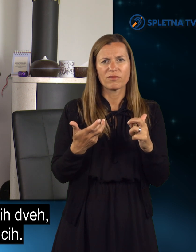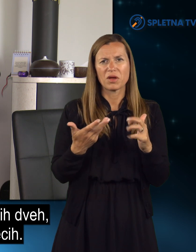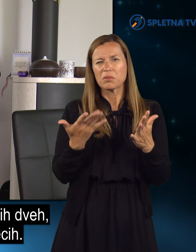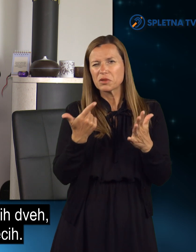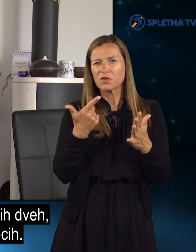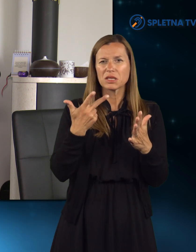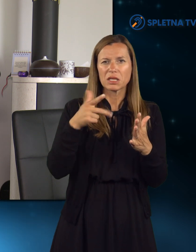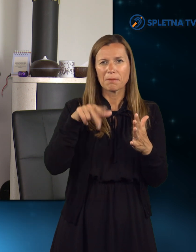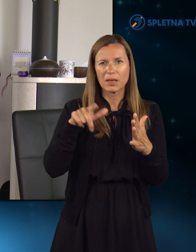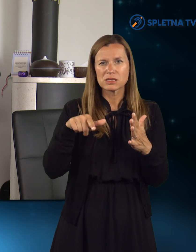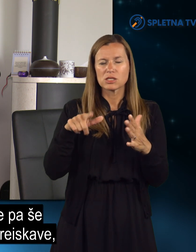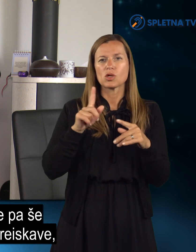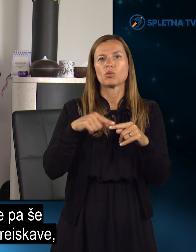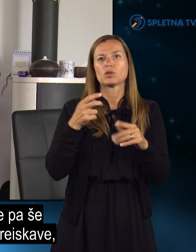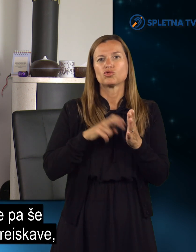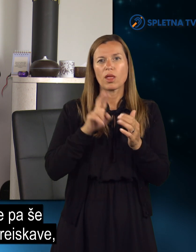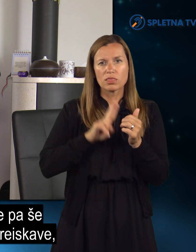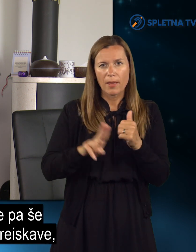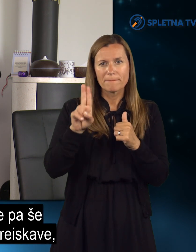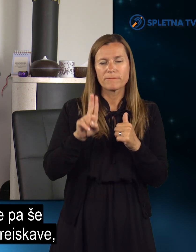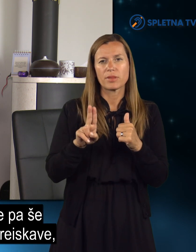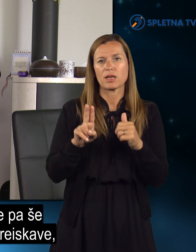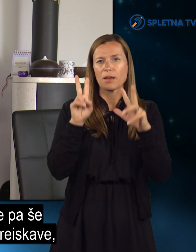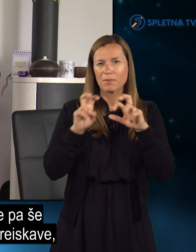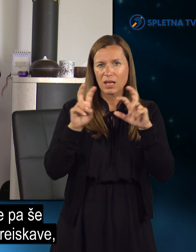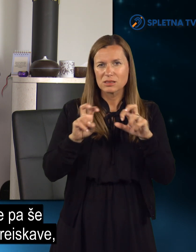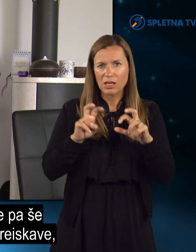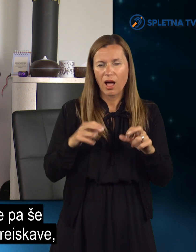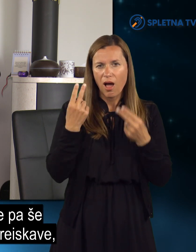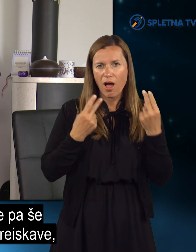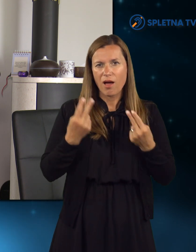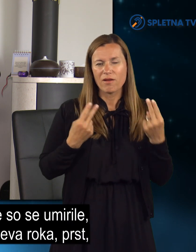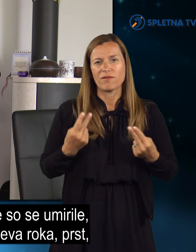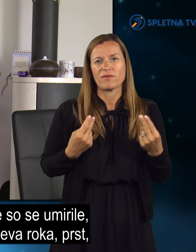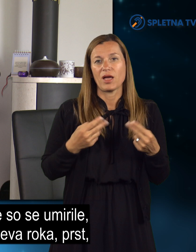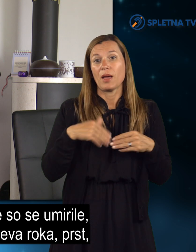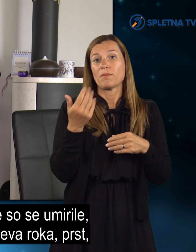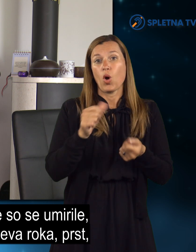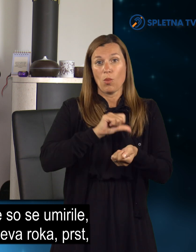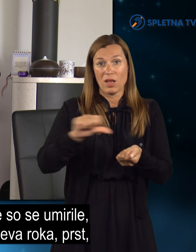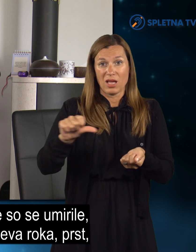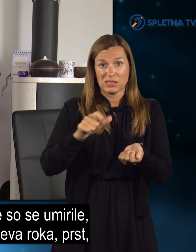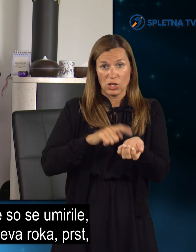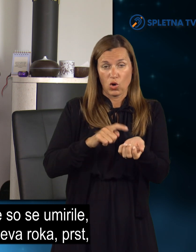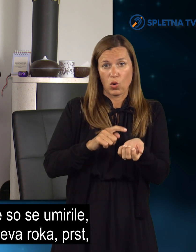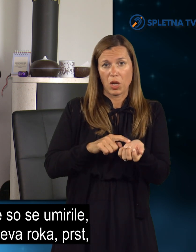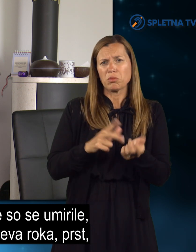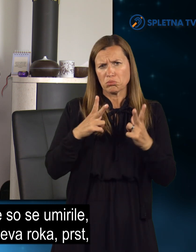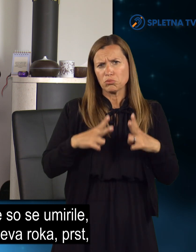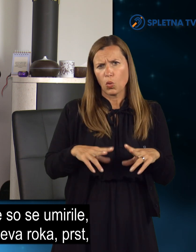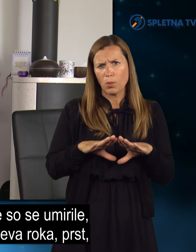mesecih. Pa sem pa še naprej, so bile te preiskave, pač po operaciji roke so se umirile,